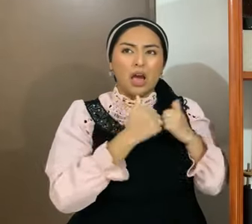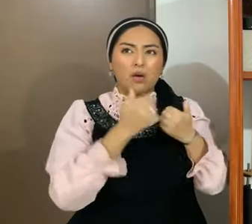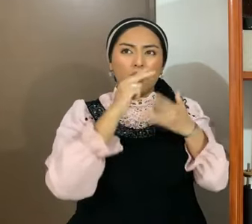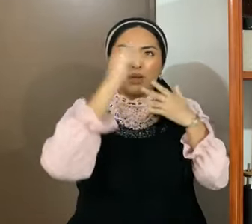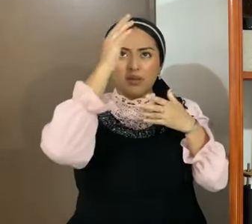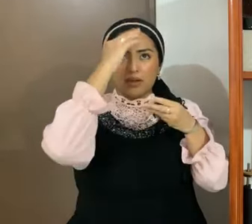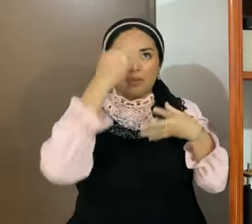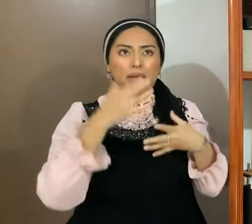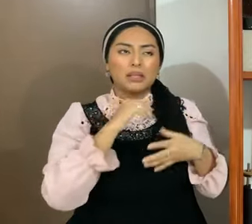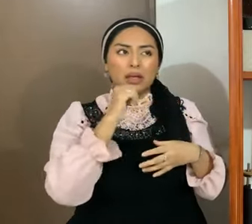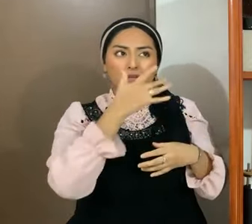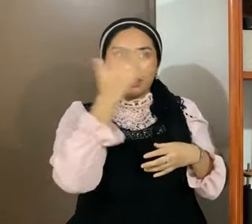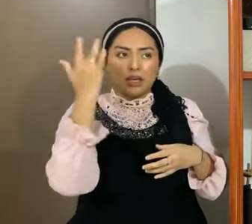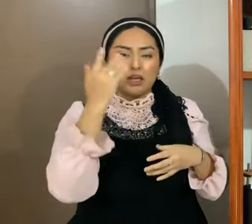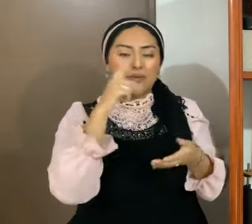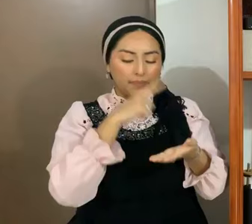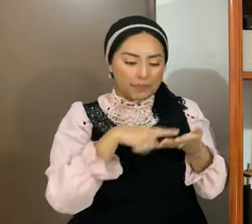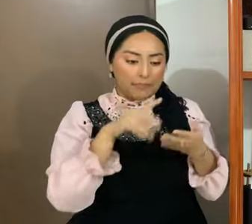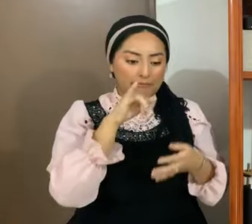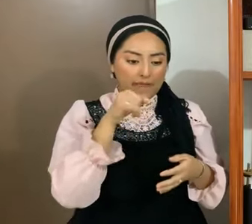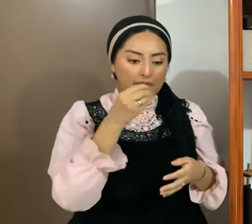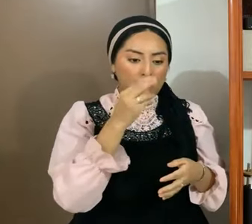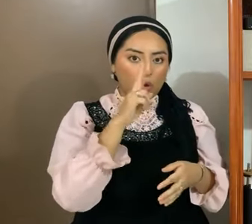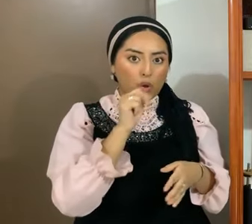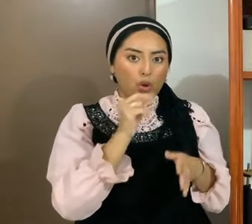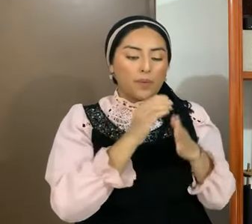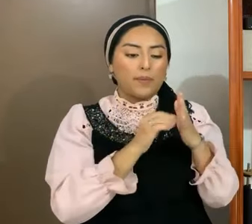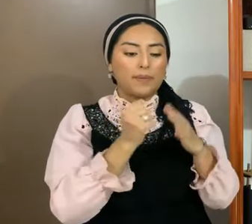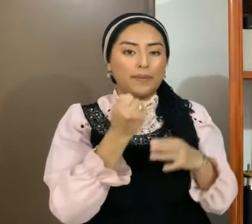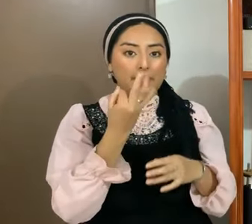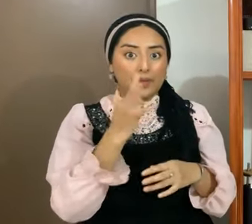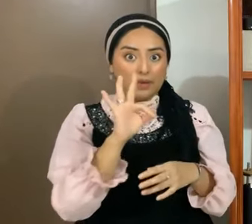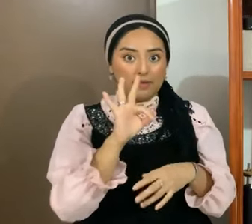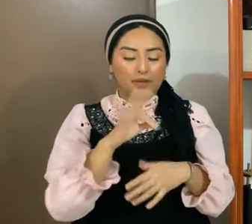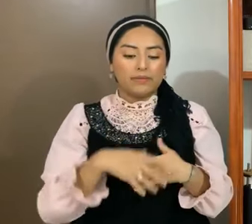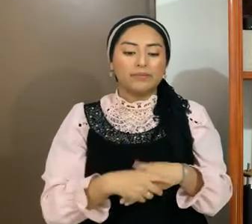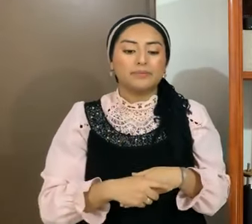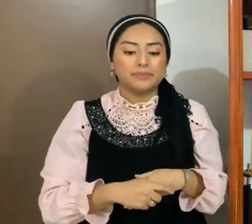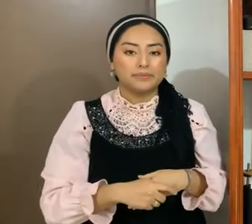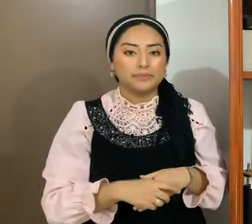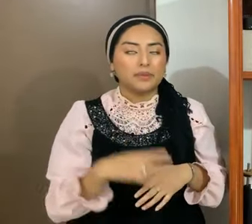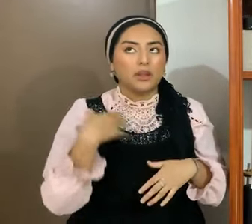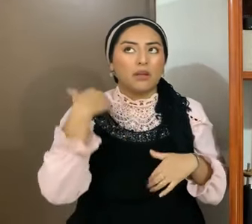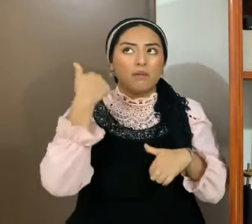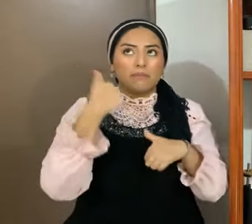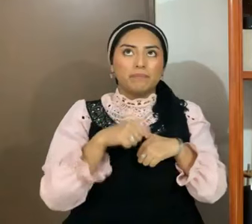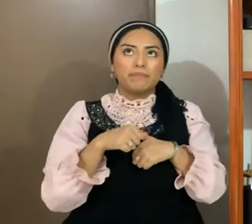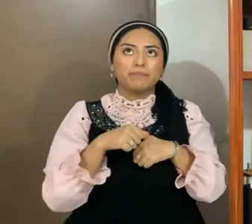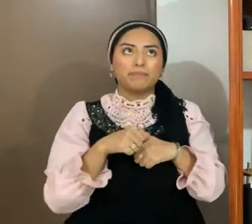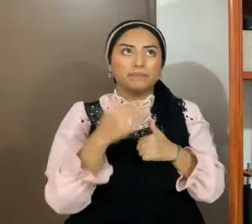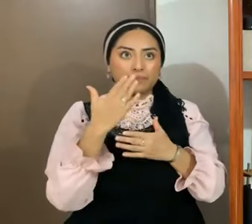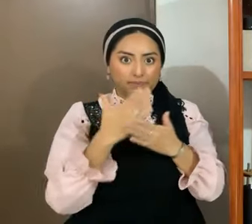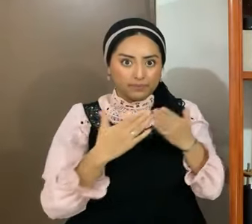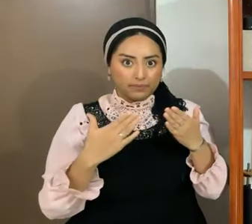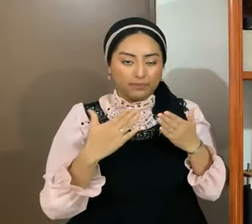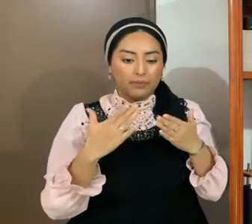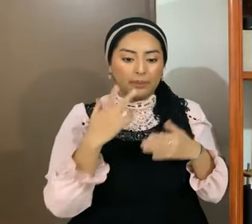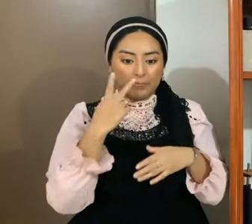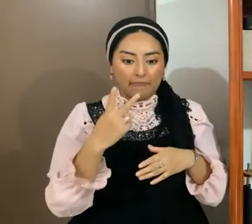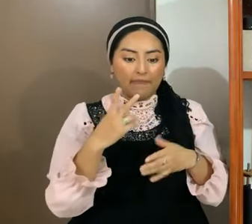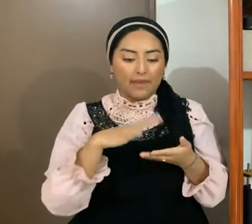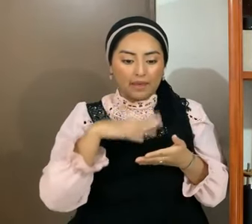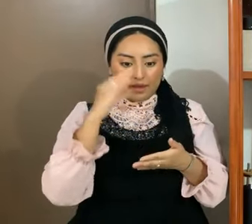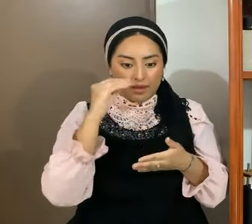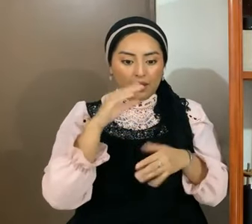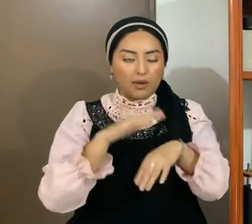olvides? Vamos a Juan 19. Vamos a recordar algo de lo que vamos a ver en